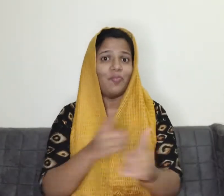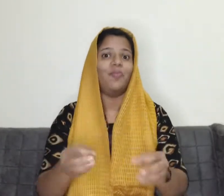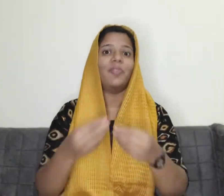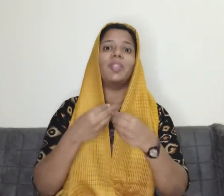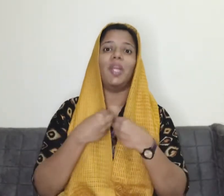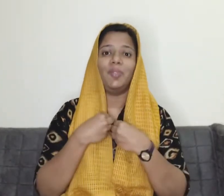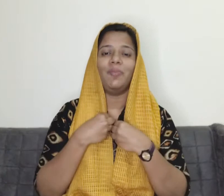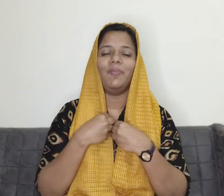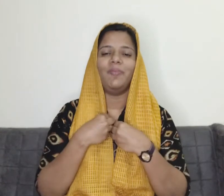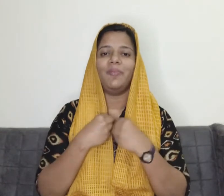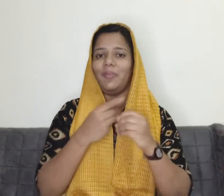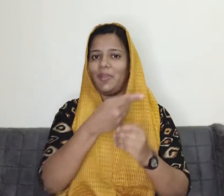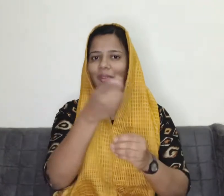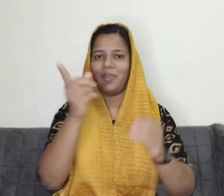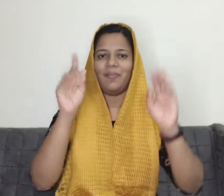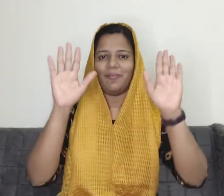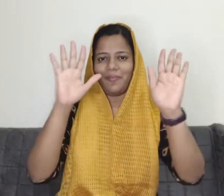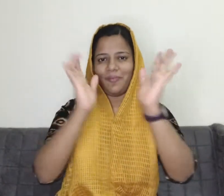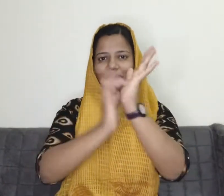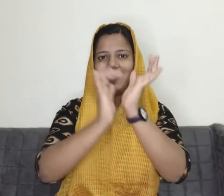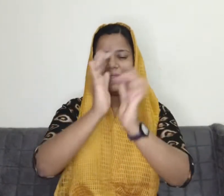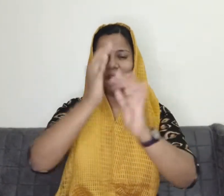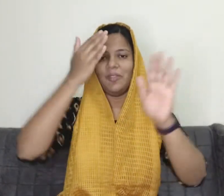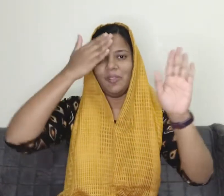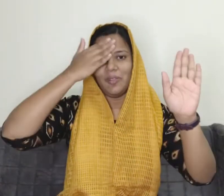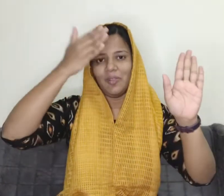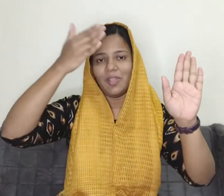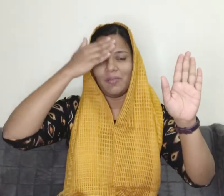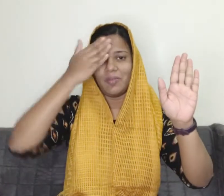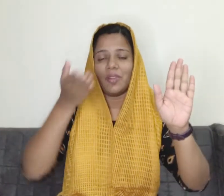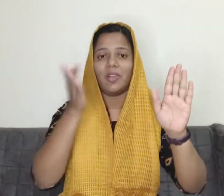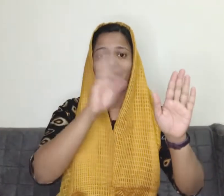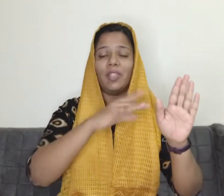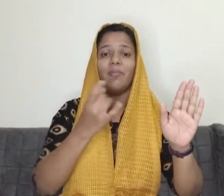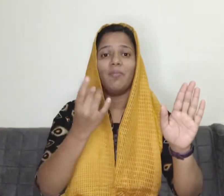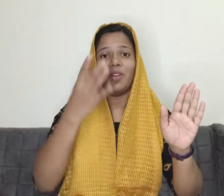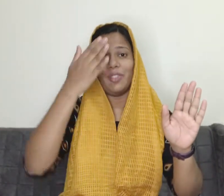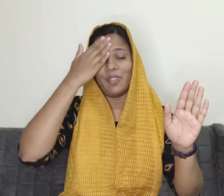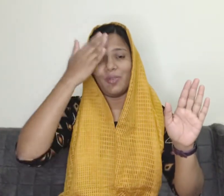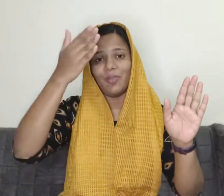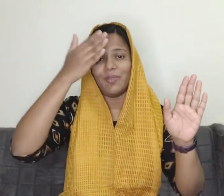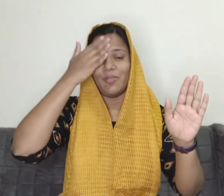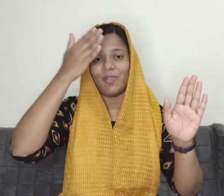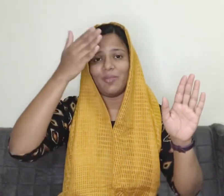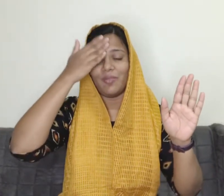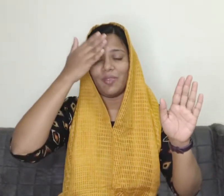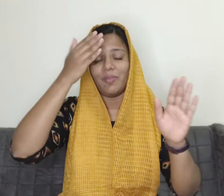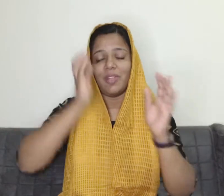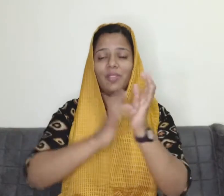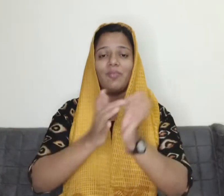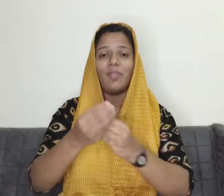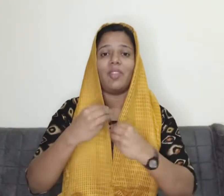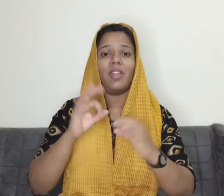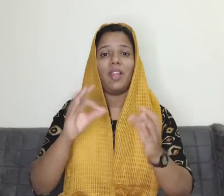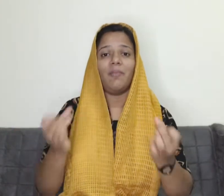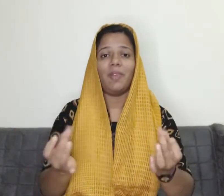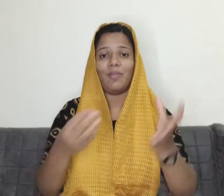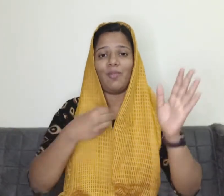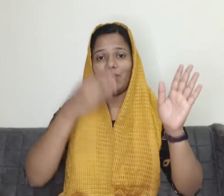നമ്മുടെ കർത്താവ് നമ്മളെ വിടുവിച്ചു. കരങ്ങളെ ഉയർത്തിയൊന്ന് സ്തോത്രം പറഞ്ഞു. സ്തോത്രമപ്പ. കഴിഞ്ഞ പകൽക്കാലത്തിനായിട്ട് സ്തോത്രമപ്പ. കഴിഞ്ഞ പകൽക്കാലത്തിനായിട്ട് സ്തോത്രമപ്പ.